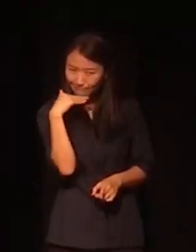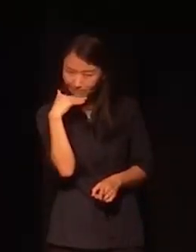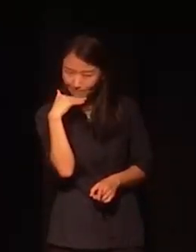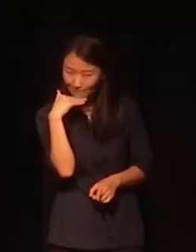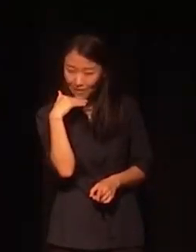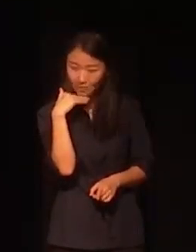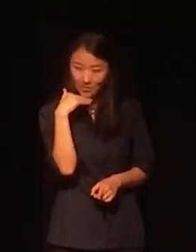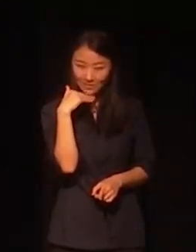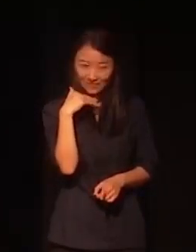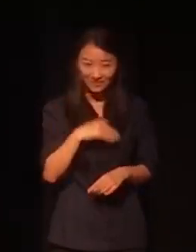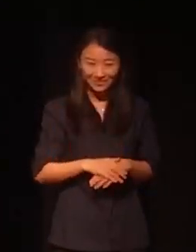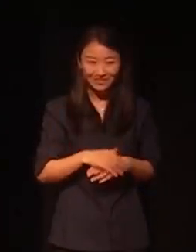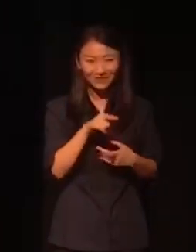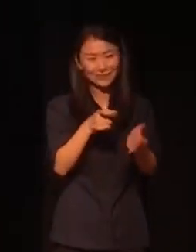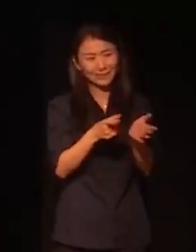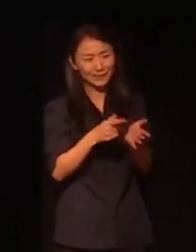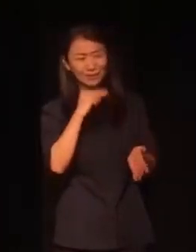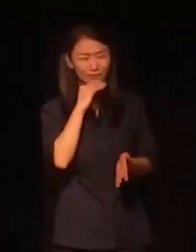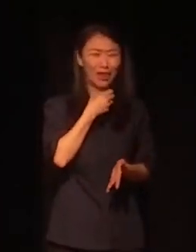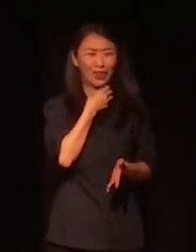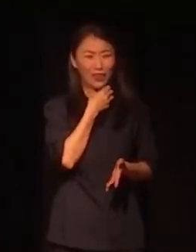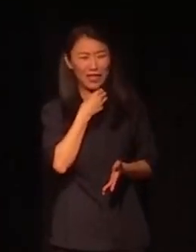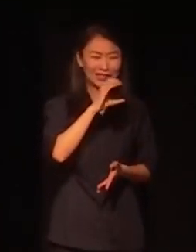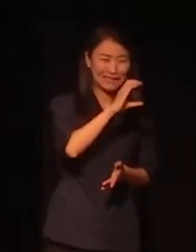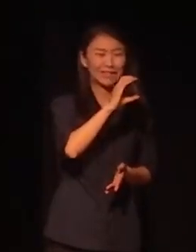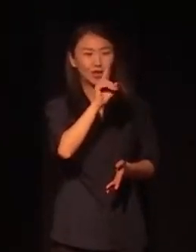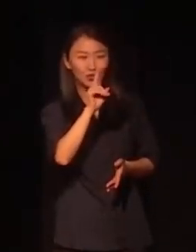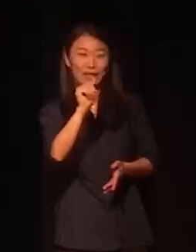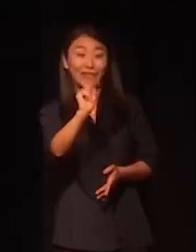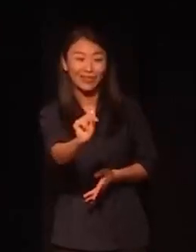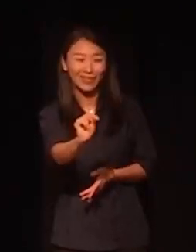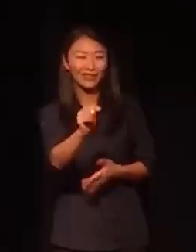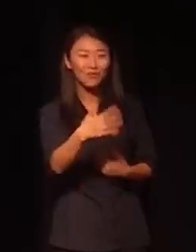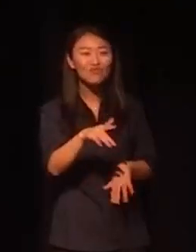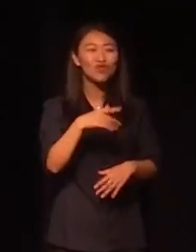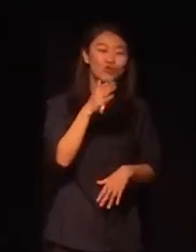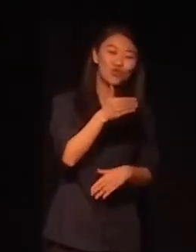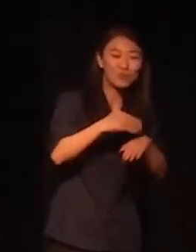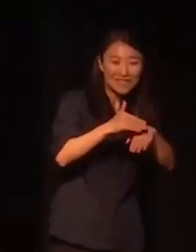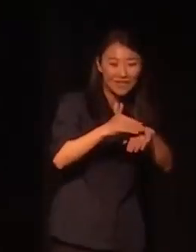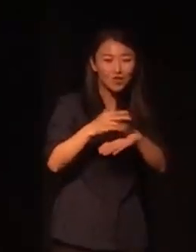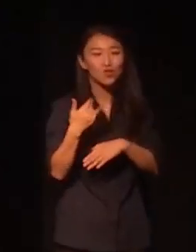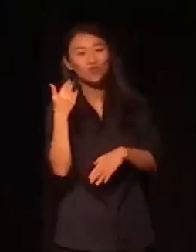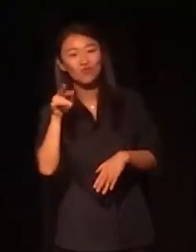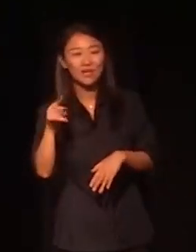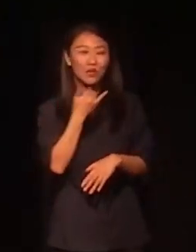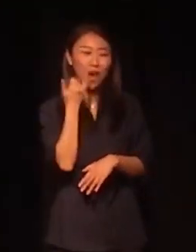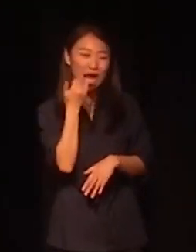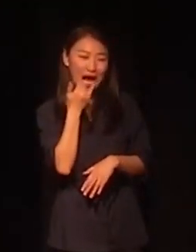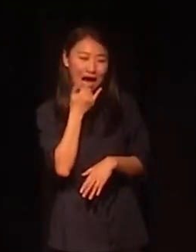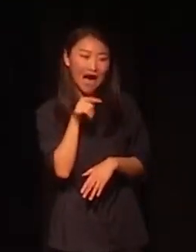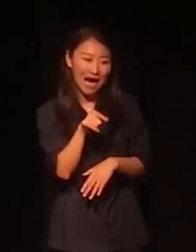I don't know how to pronounce the word. It's C-U-A-N anyway. 鱼片黄瓜 is quick boiled sliced fish